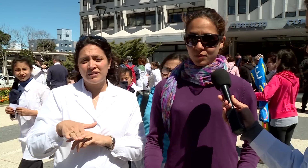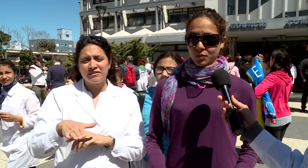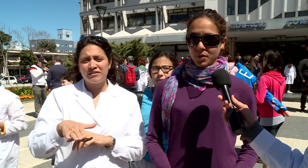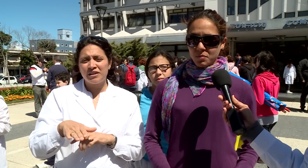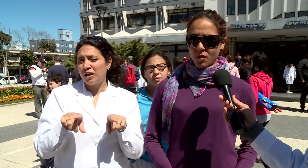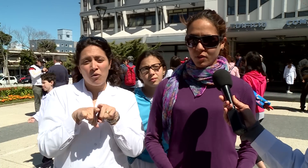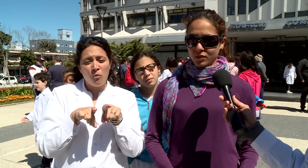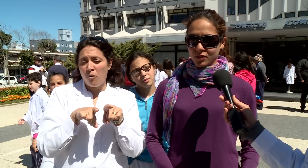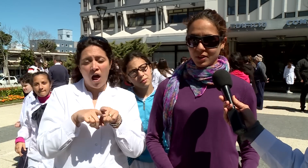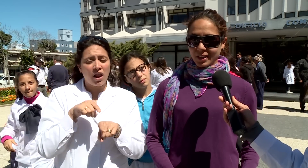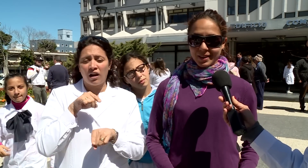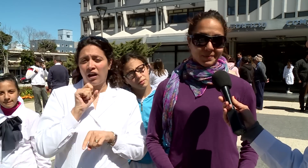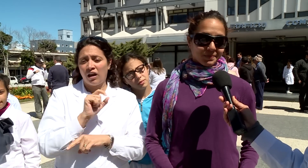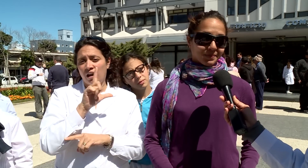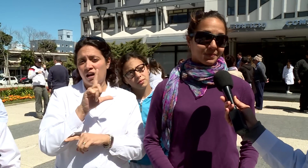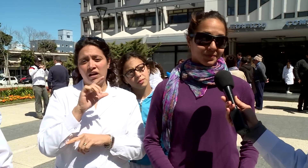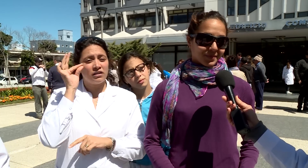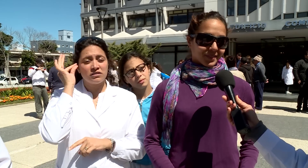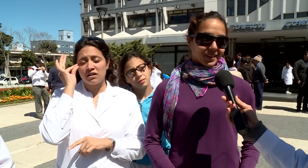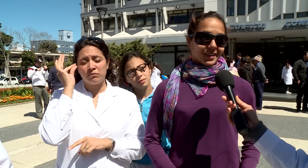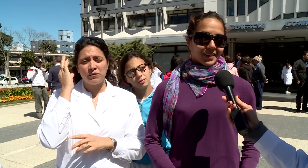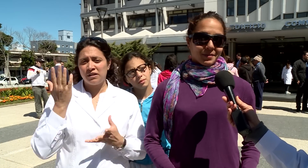con sus mismos